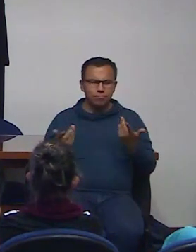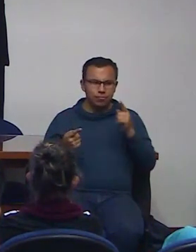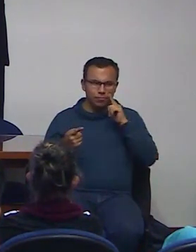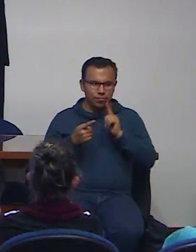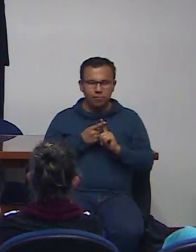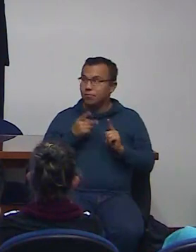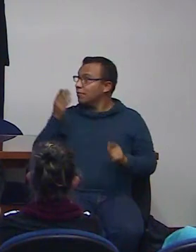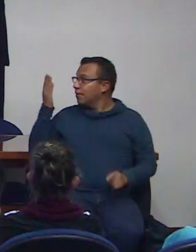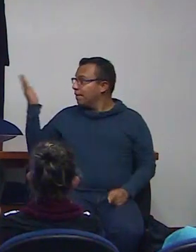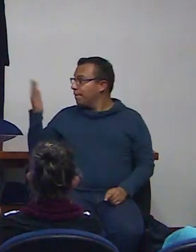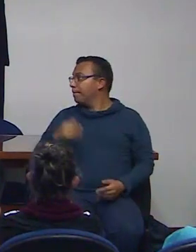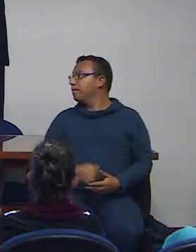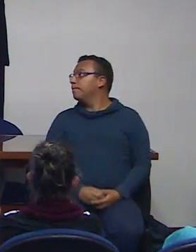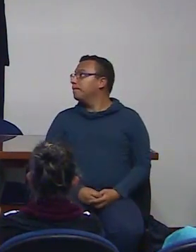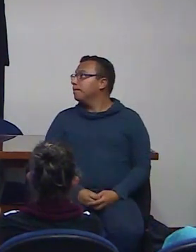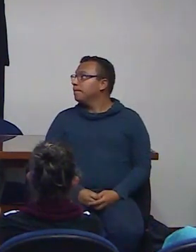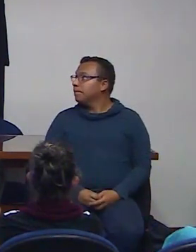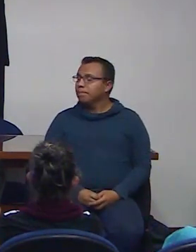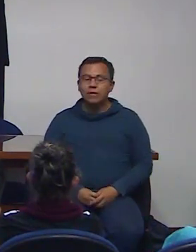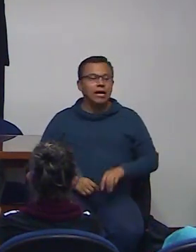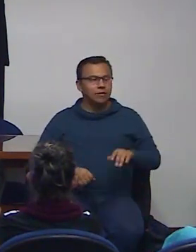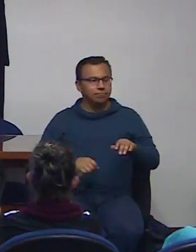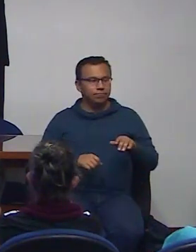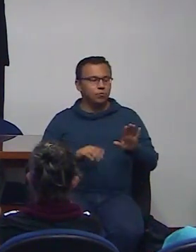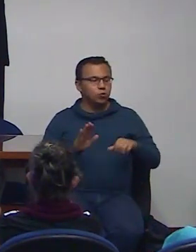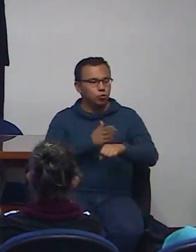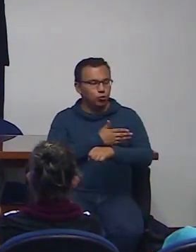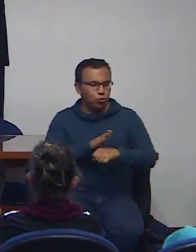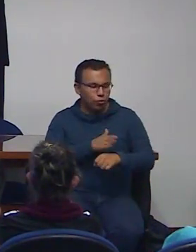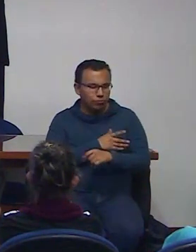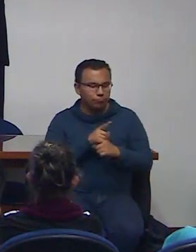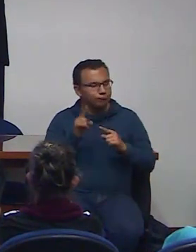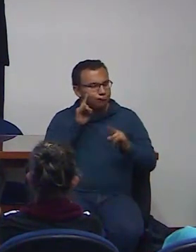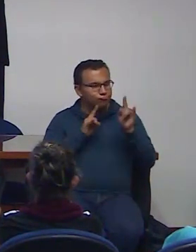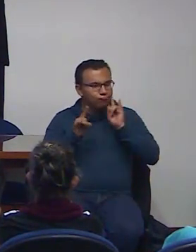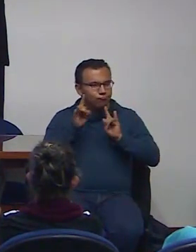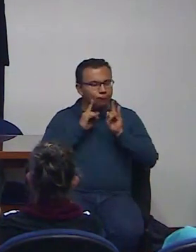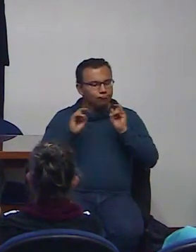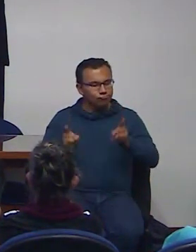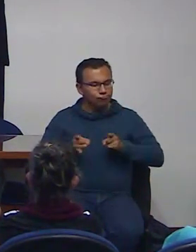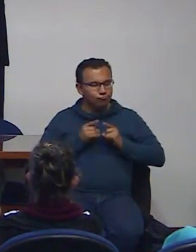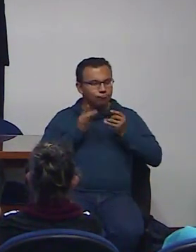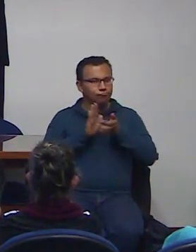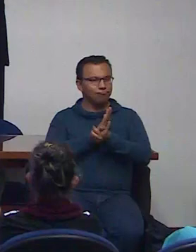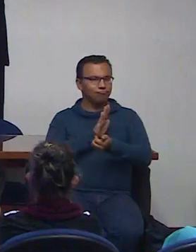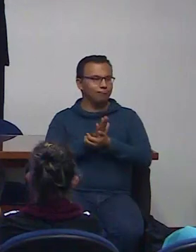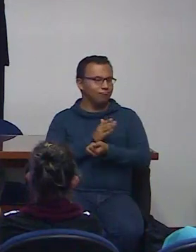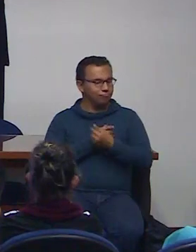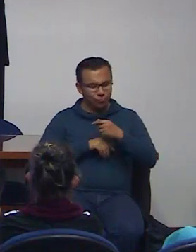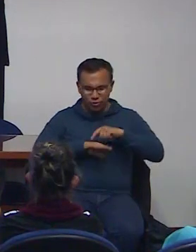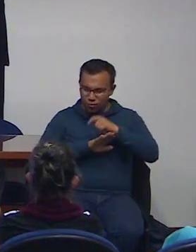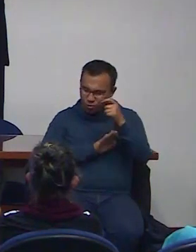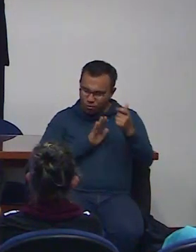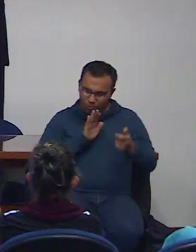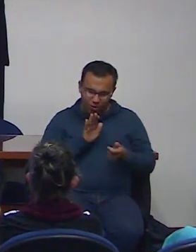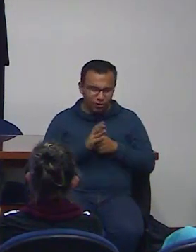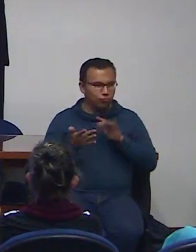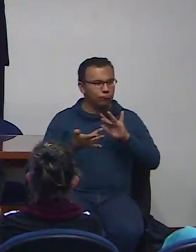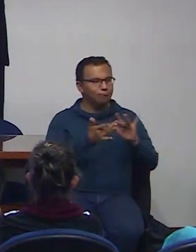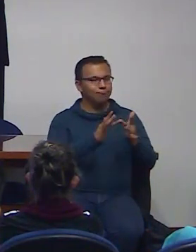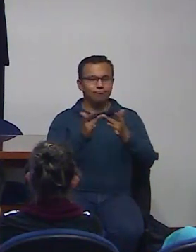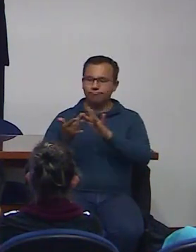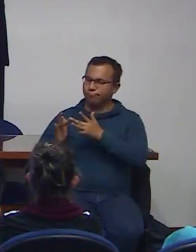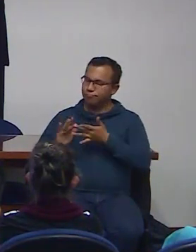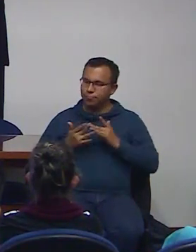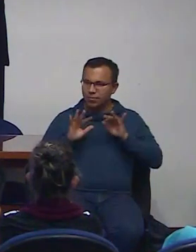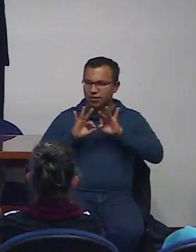music and Mind Ritmo música y sonido proyecto diseñado para desarrollar a habilidades y estrategias Que faciliten el contacto con el